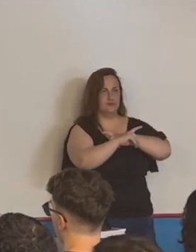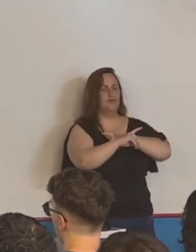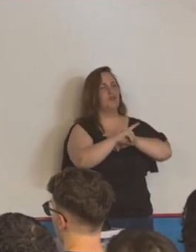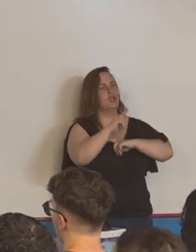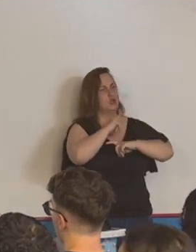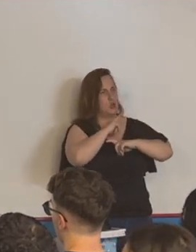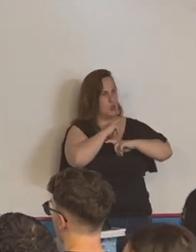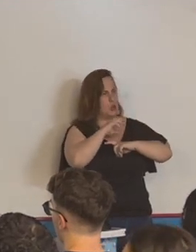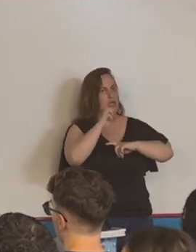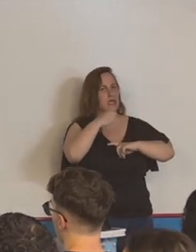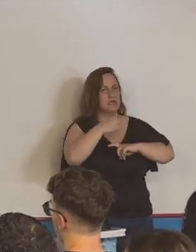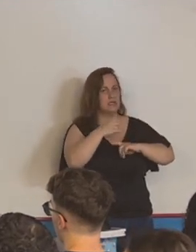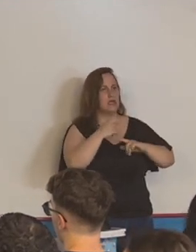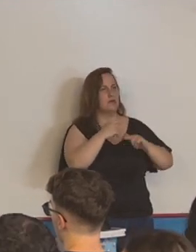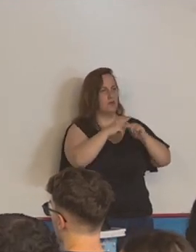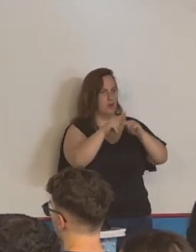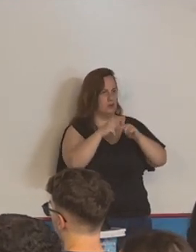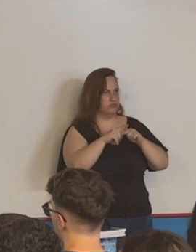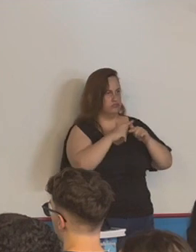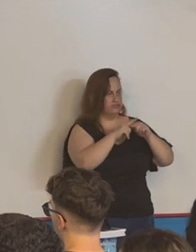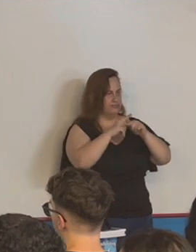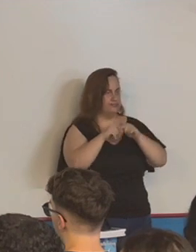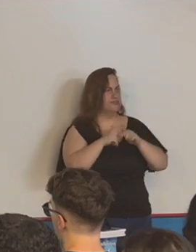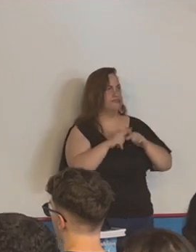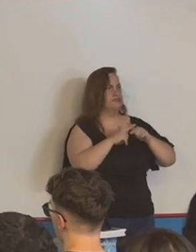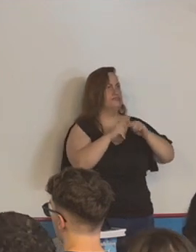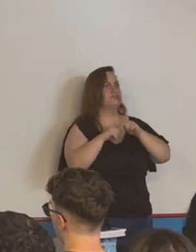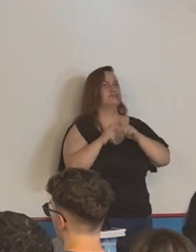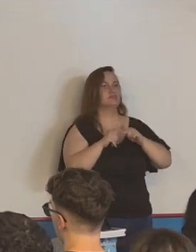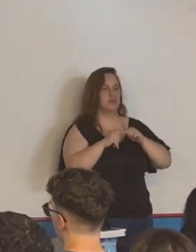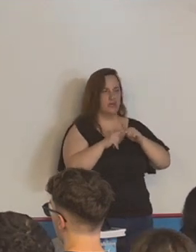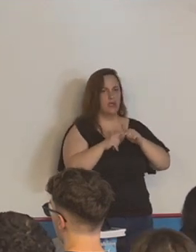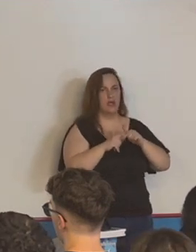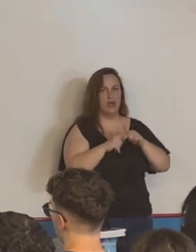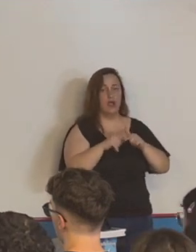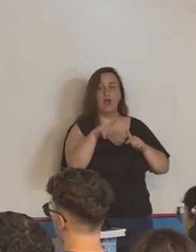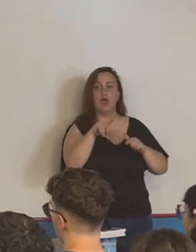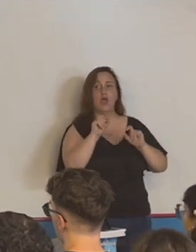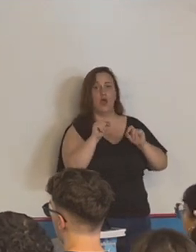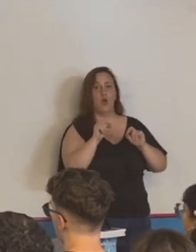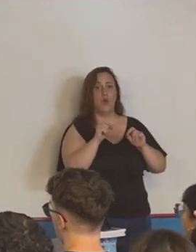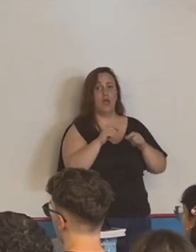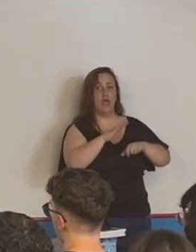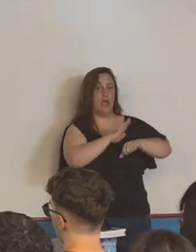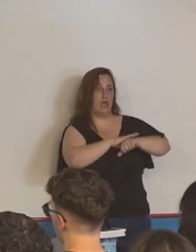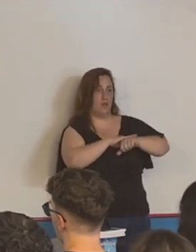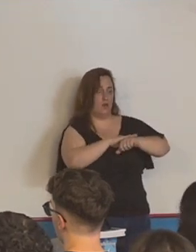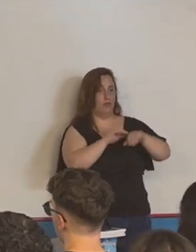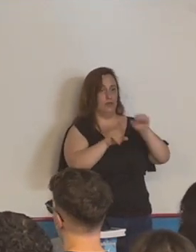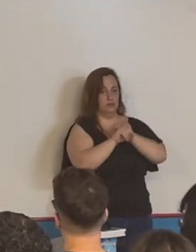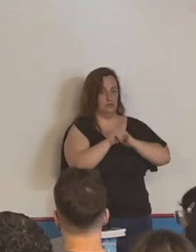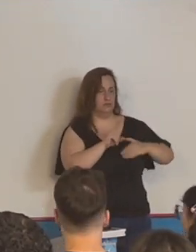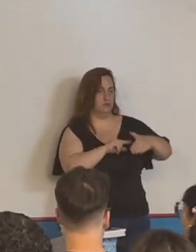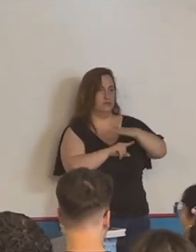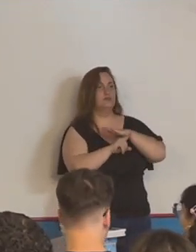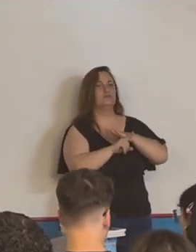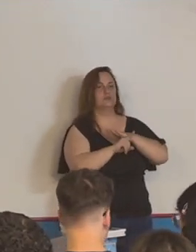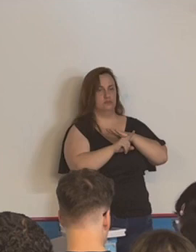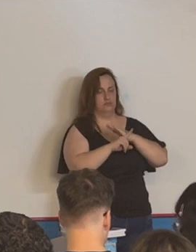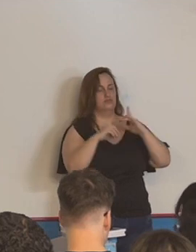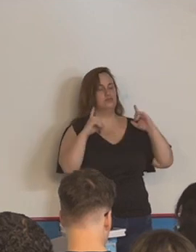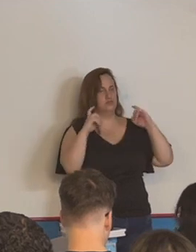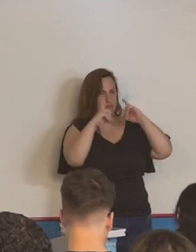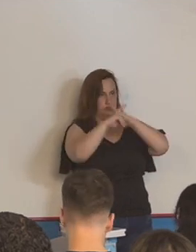tem isso como o gênese, né, da nossa questão como